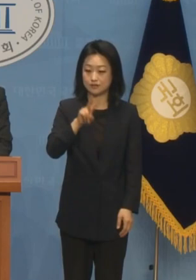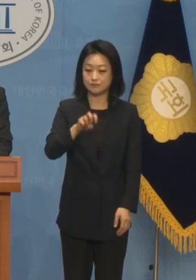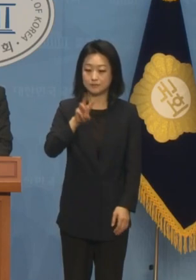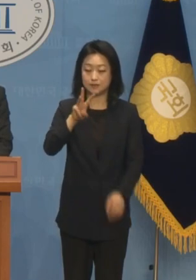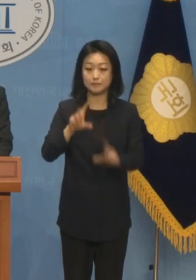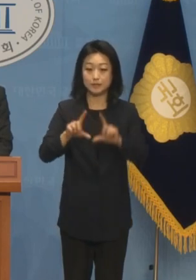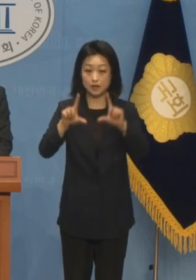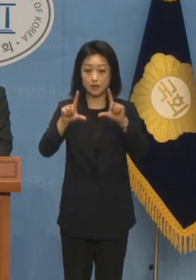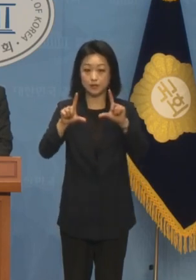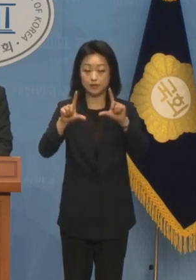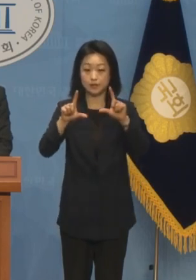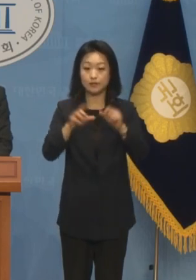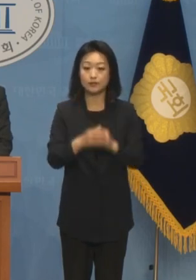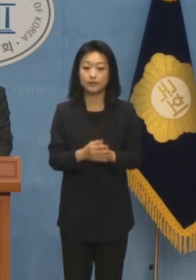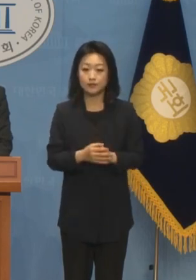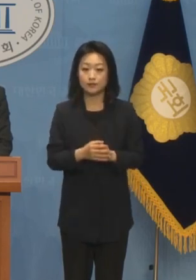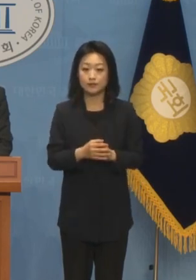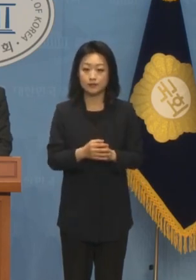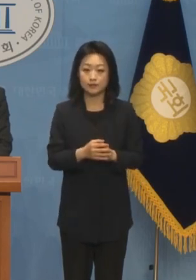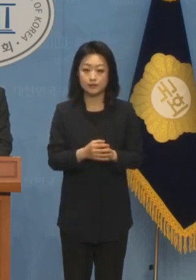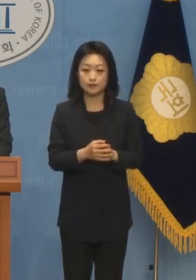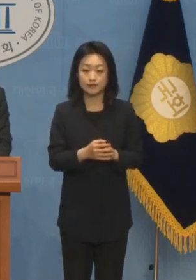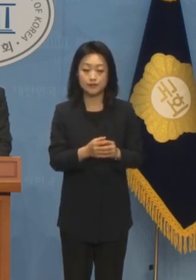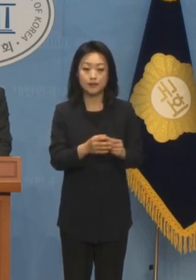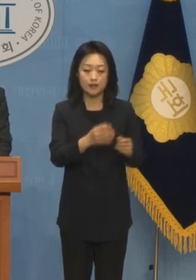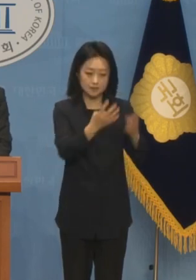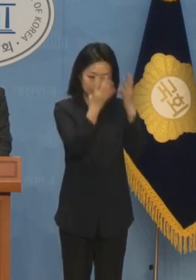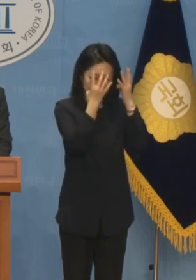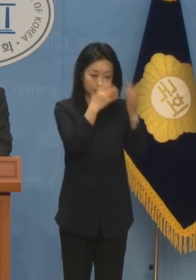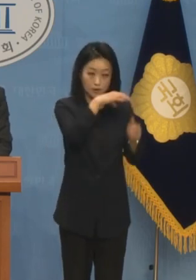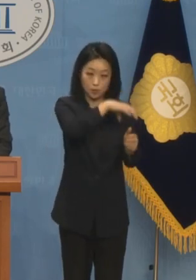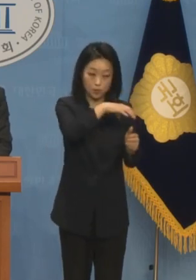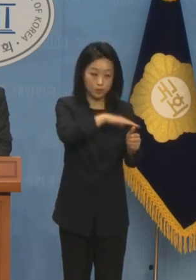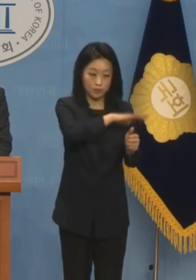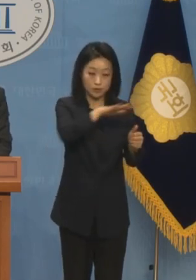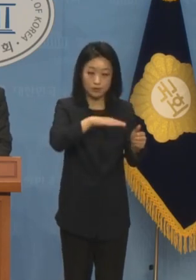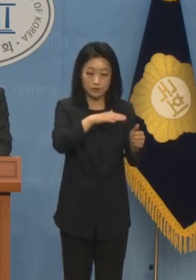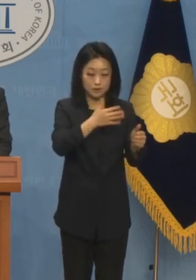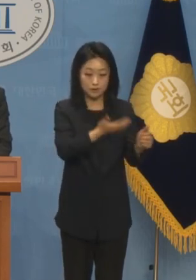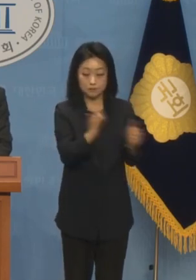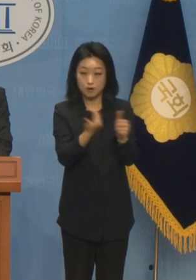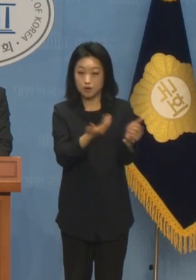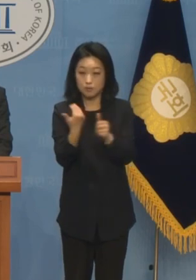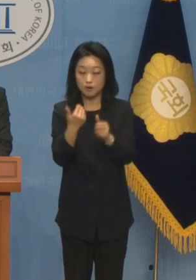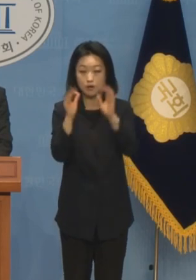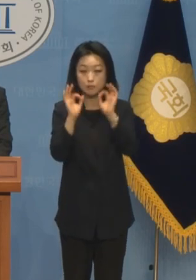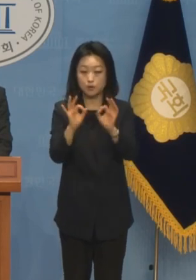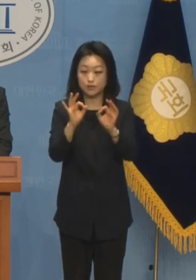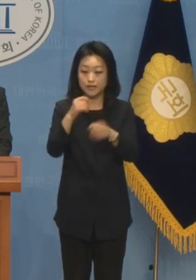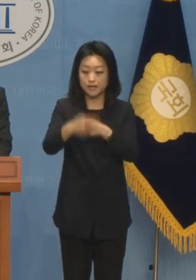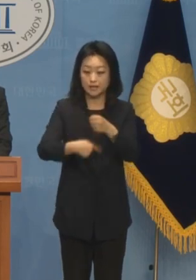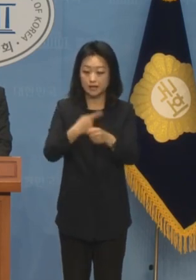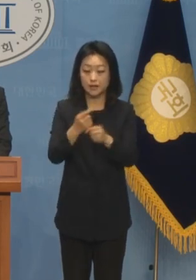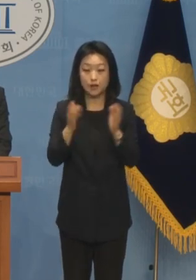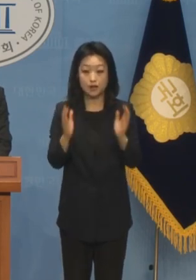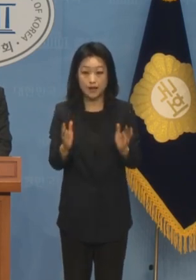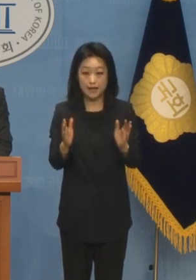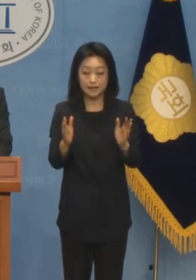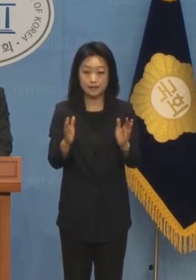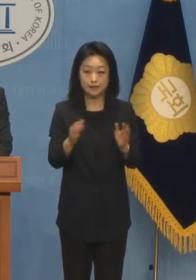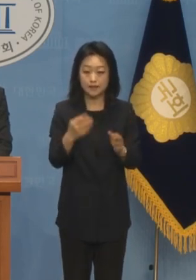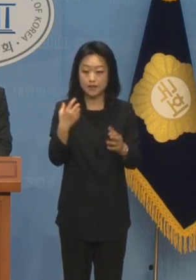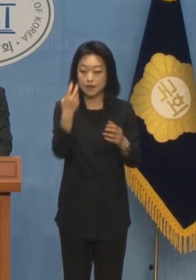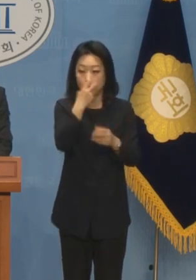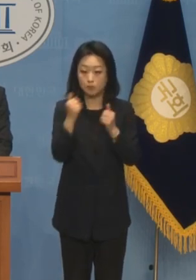2023년 교정통계연보를 보면 2022년 한 해 동안 수용자가 검찰청에